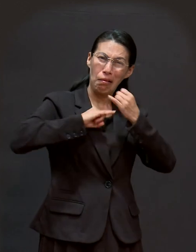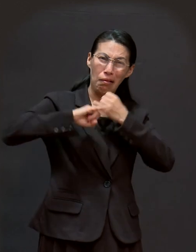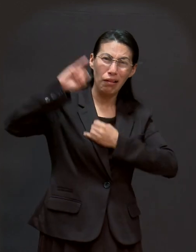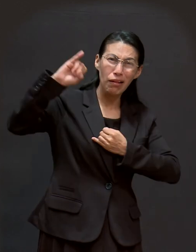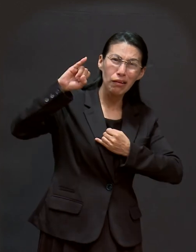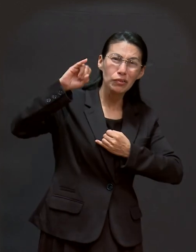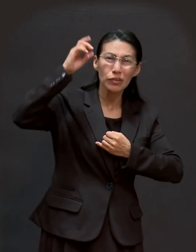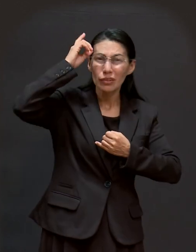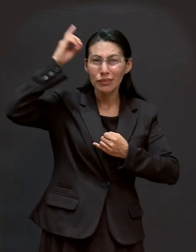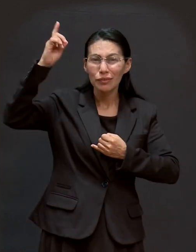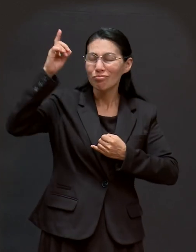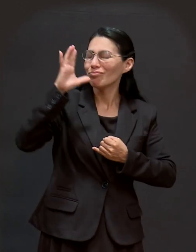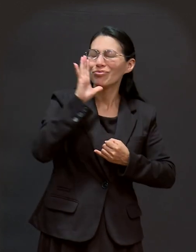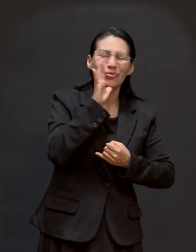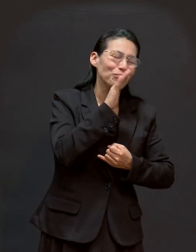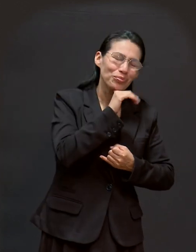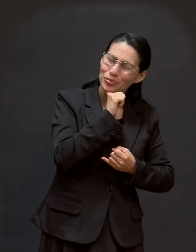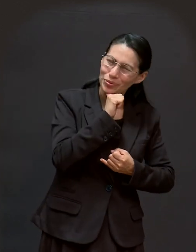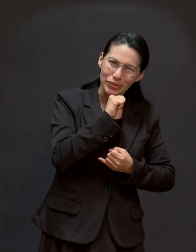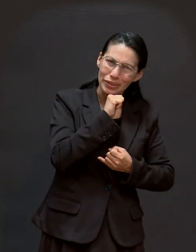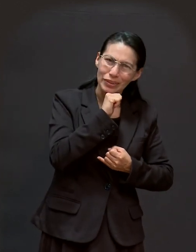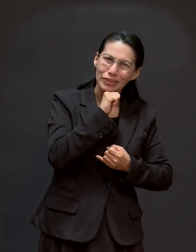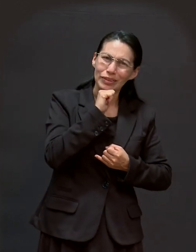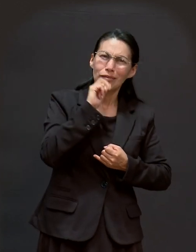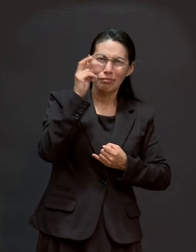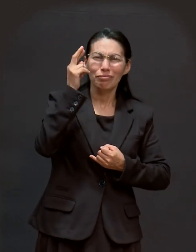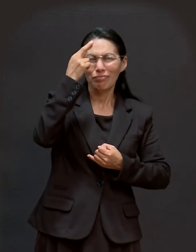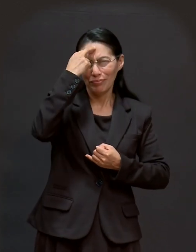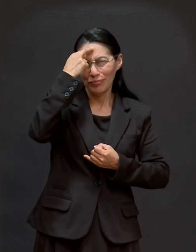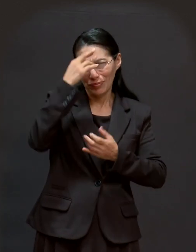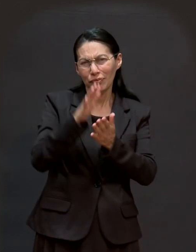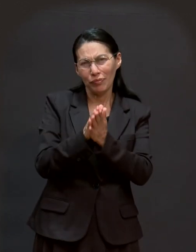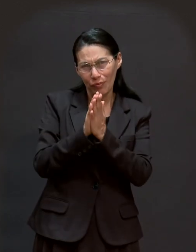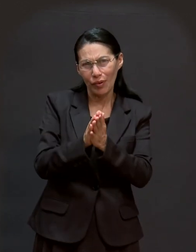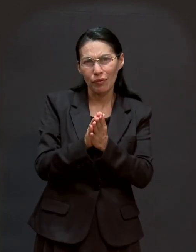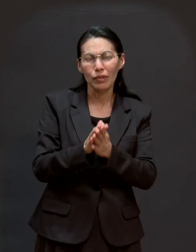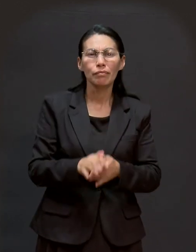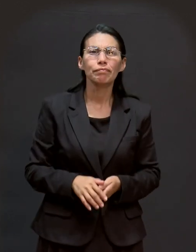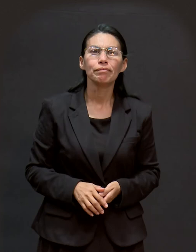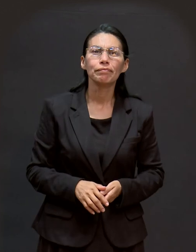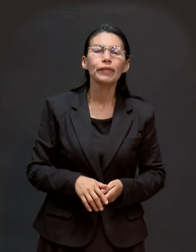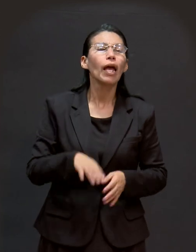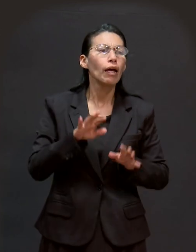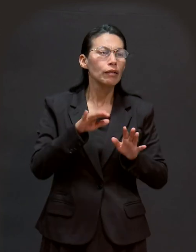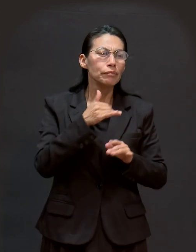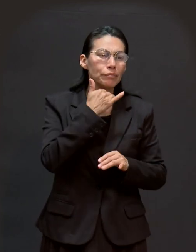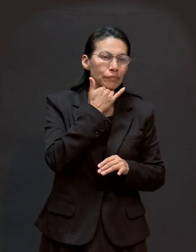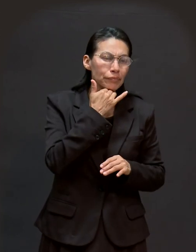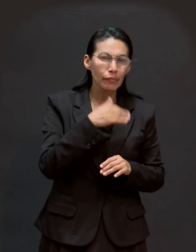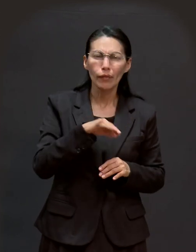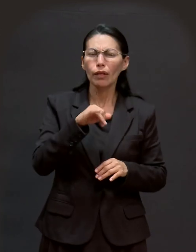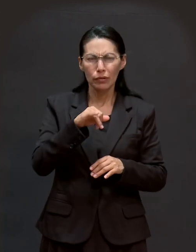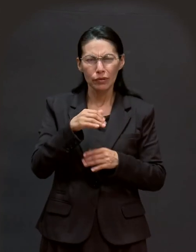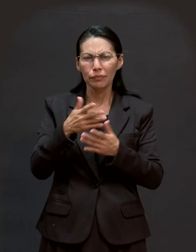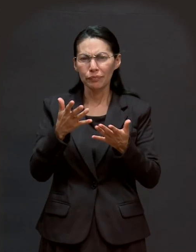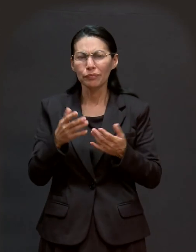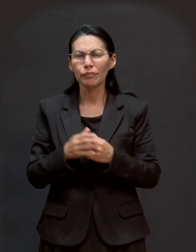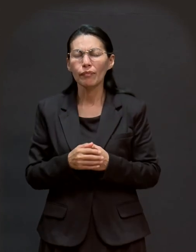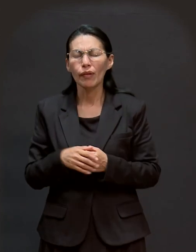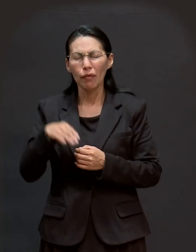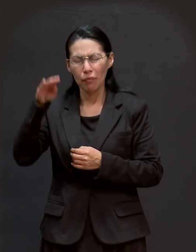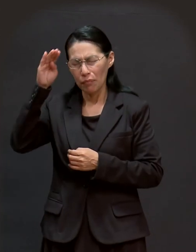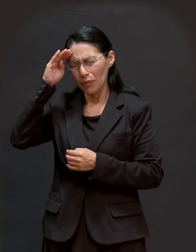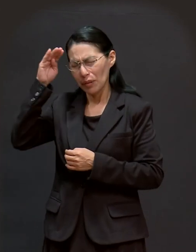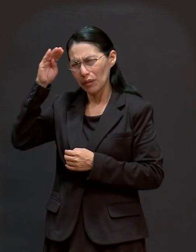esté detrás de ti no te olvides de eso por favor y yo le perdón para delante dios me viene a la mente